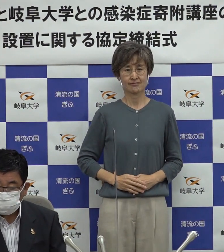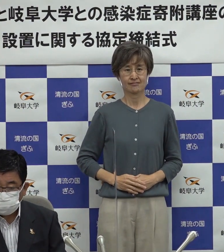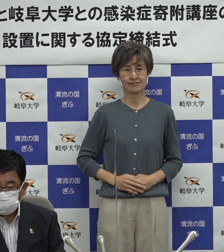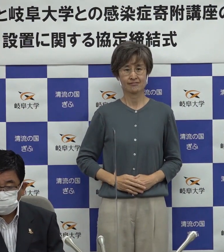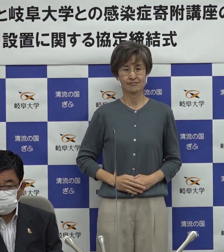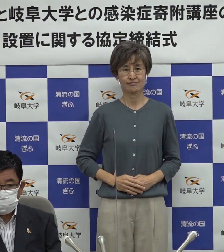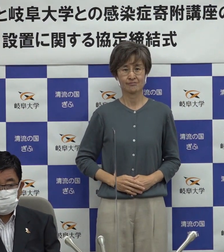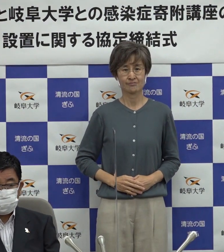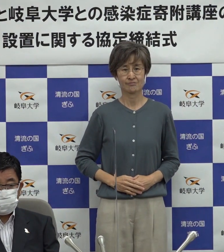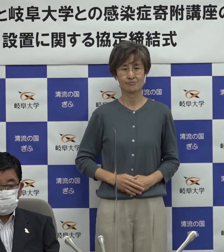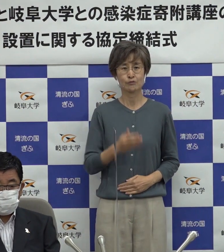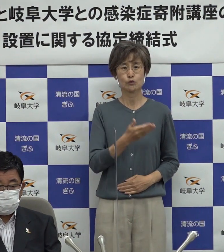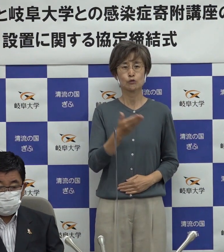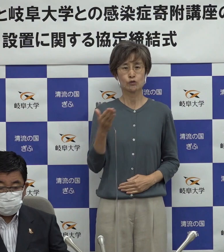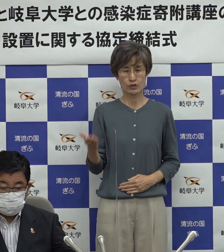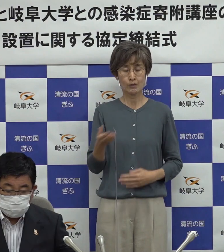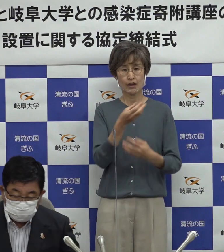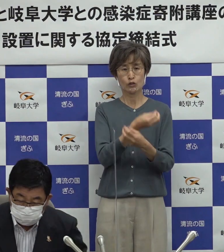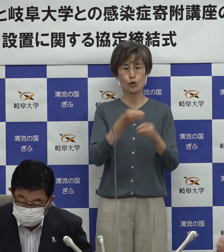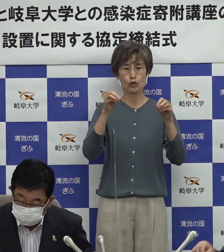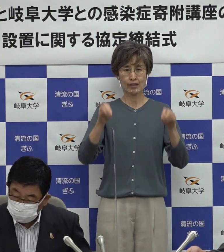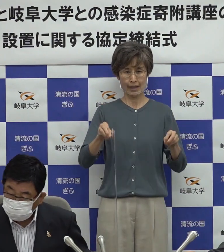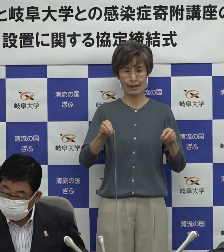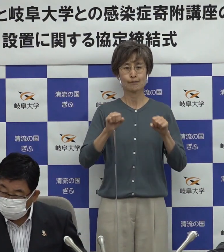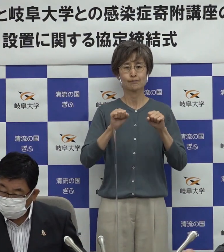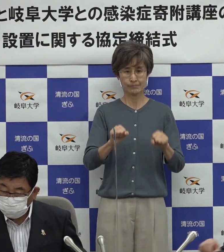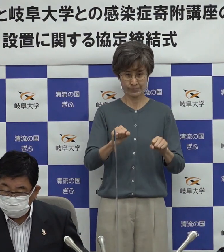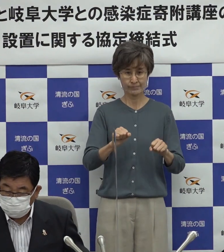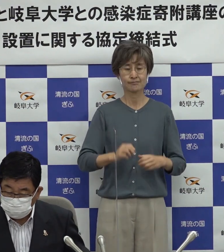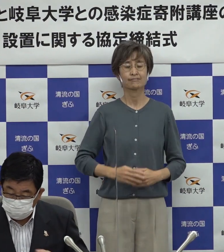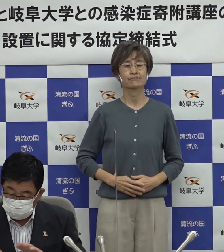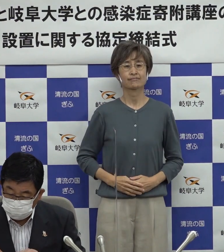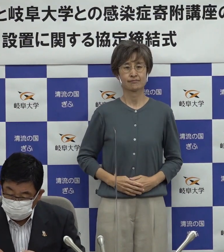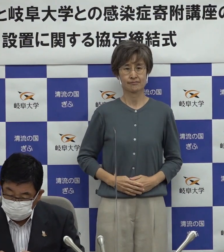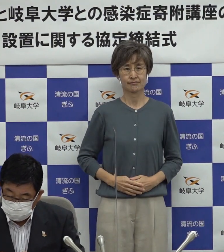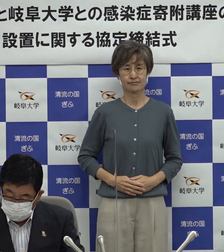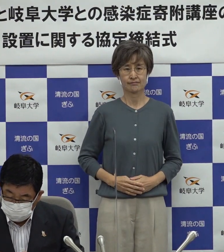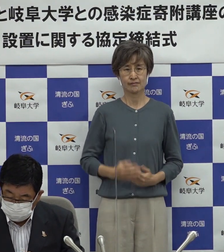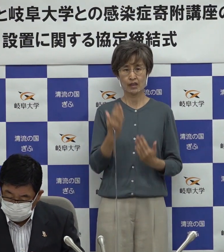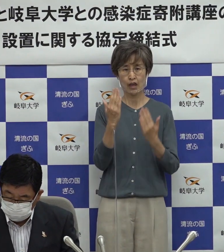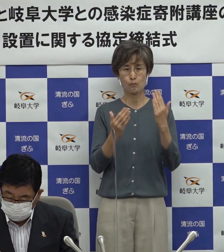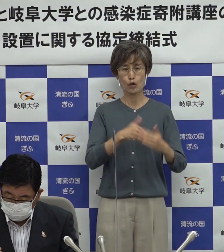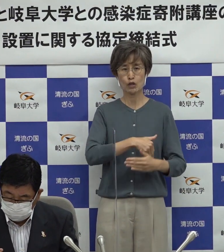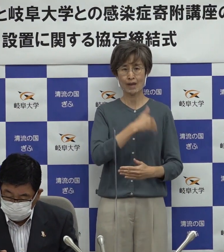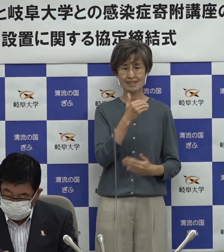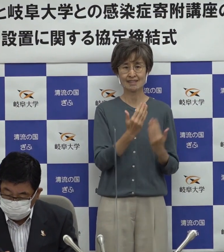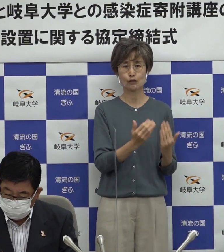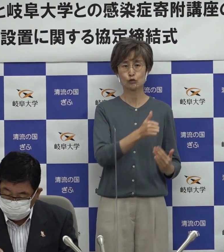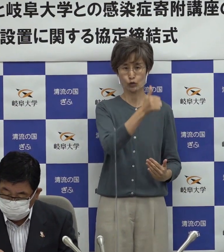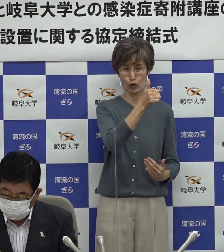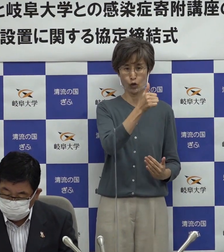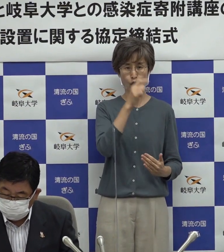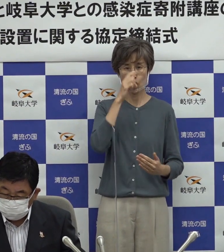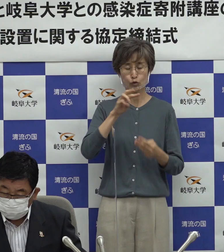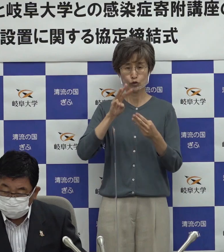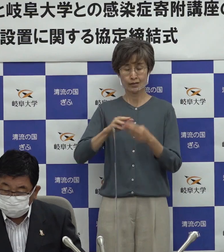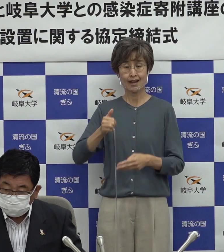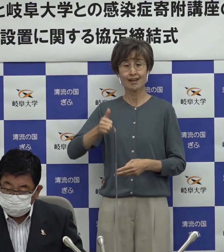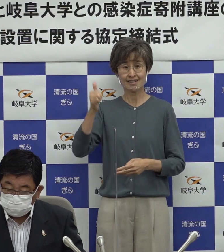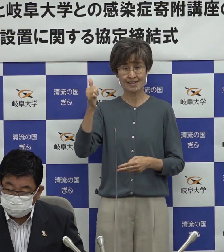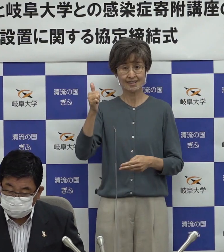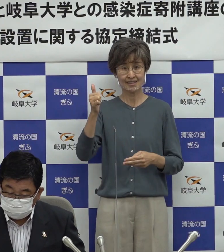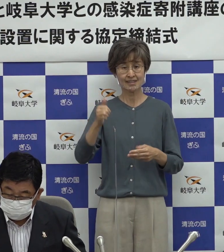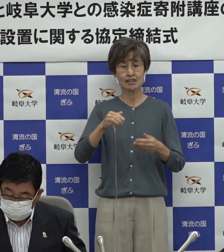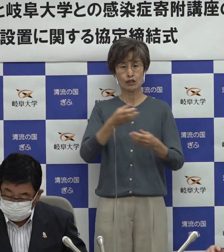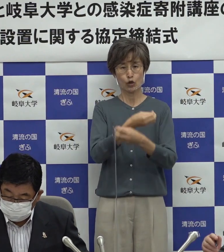それでは協定の締結に移らせていただきます。森脇学長と古田知事にはお手元の協